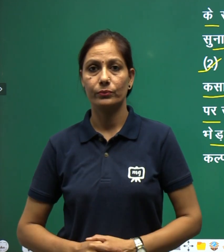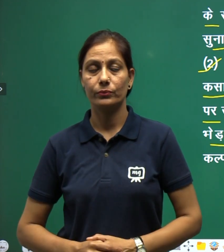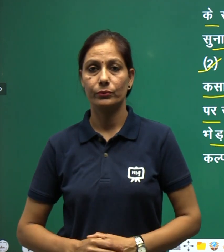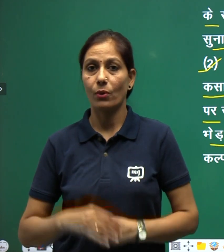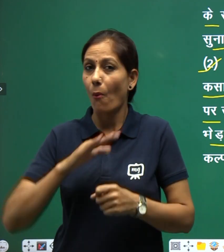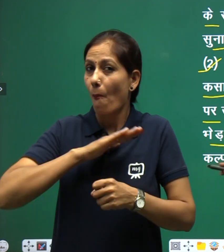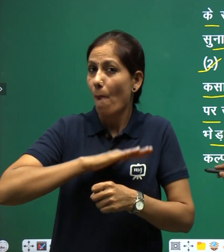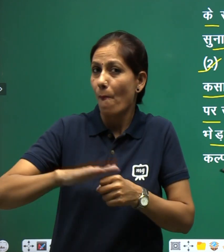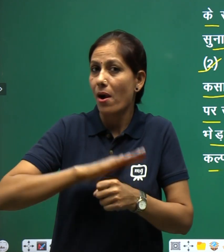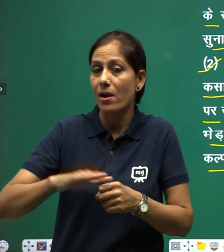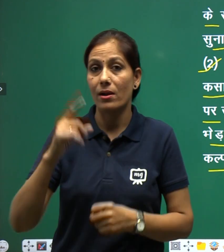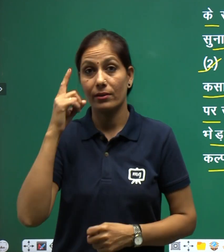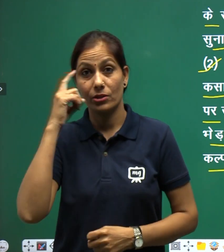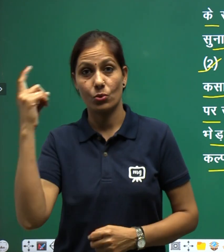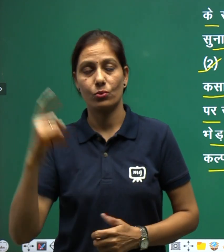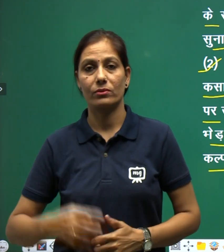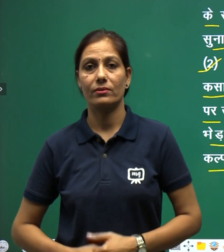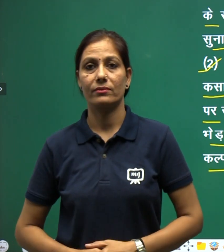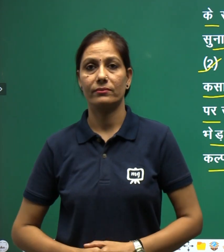मार डालने की कल्पना।